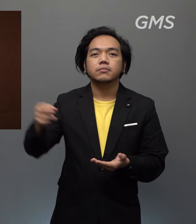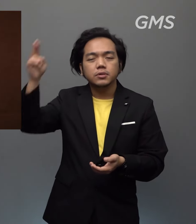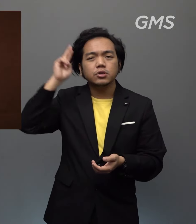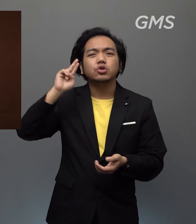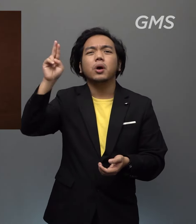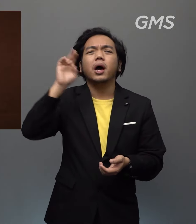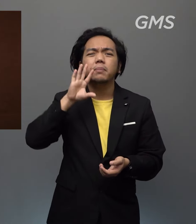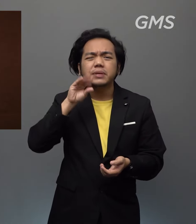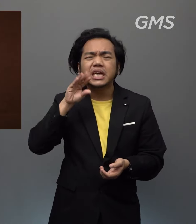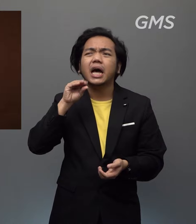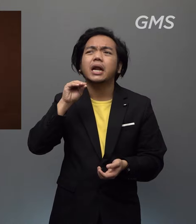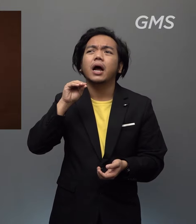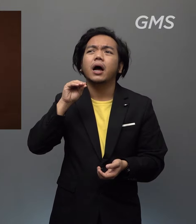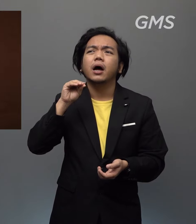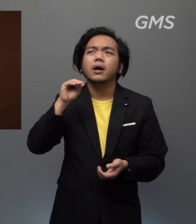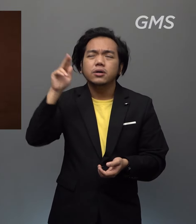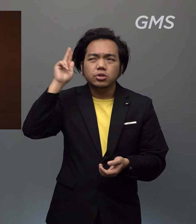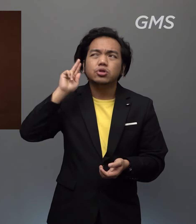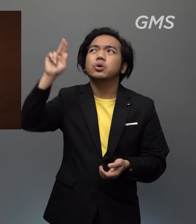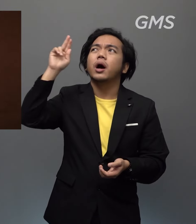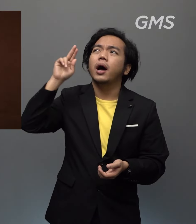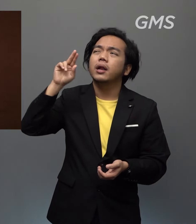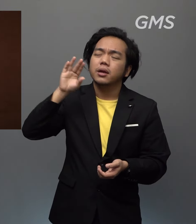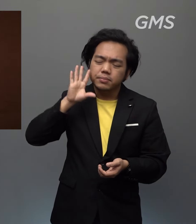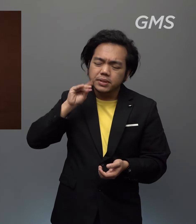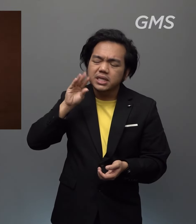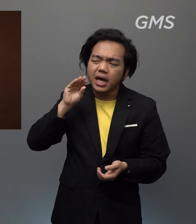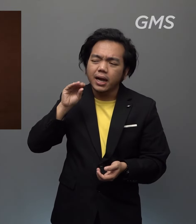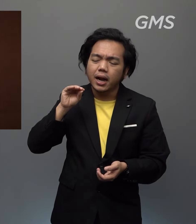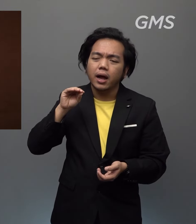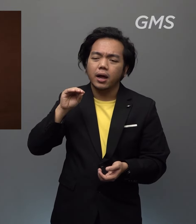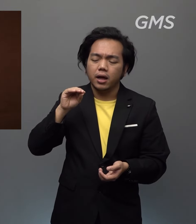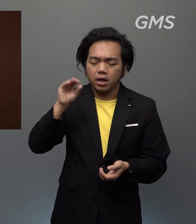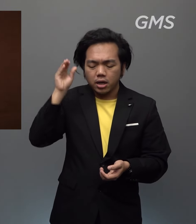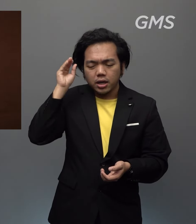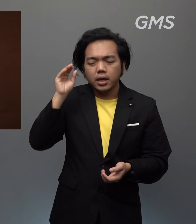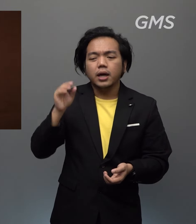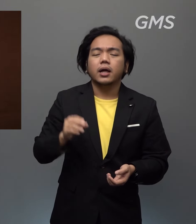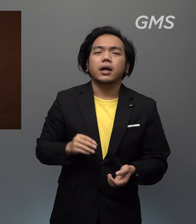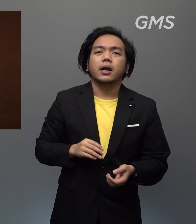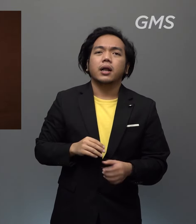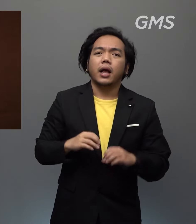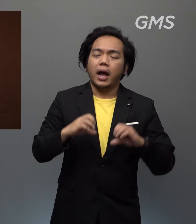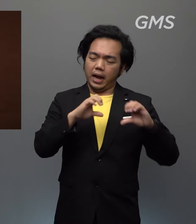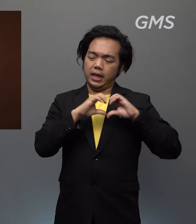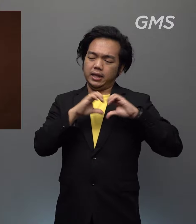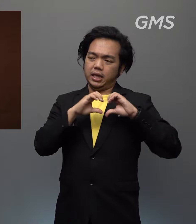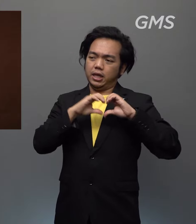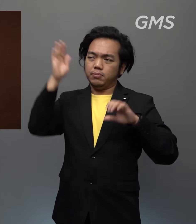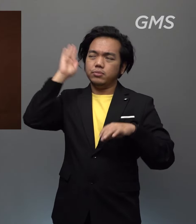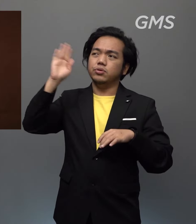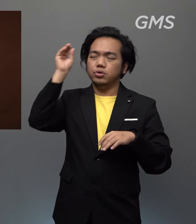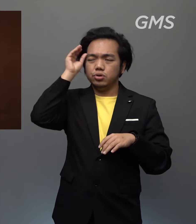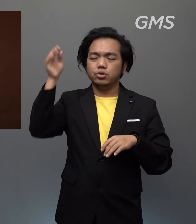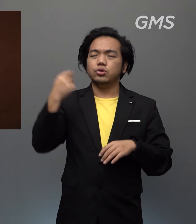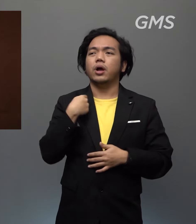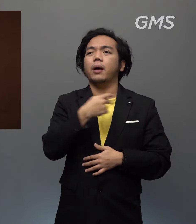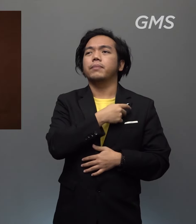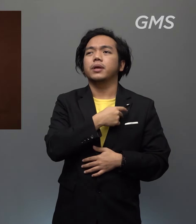berbicaralah. Tuhan sampaikanlah apa yang menjadi isi hatimu dan rencanamu